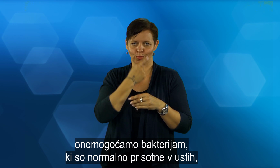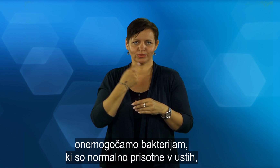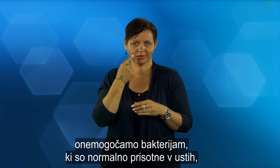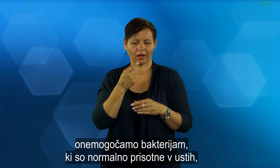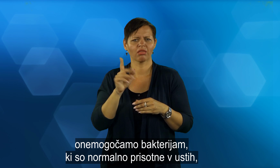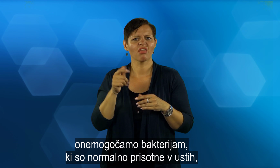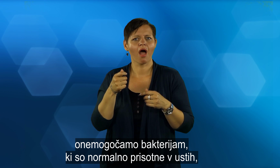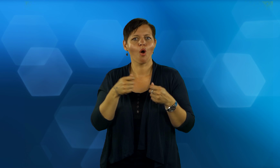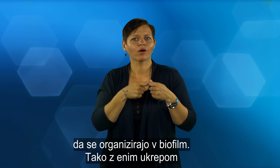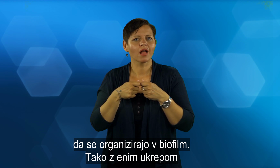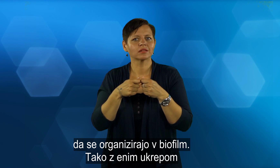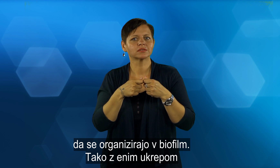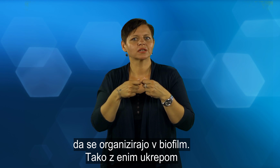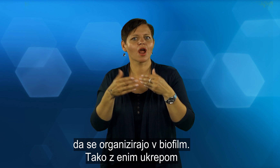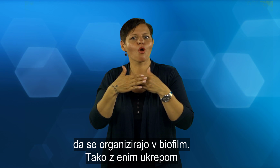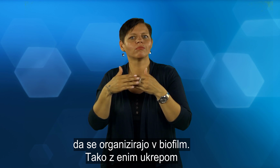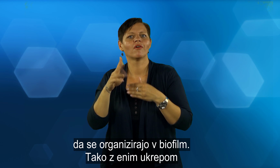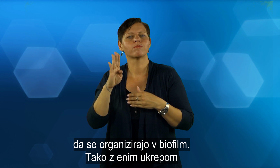se organizirajo v biofilm.